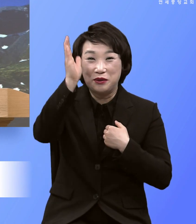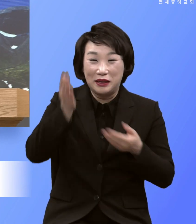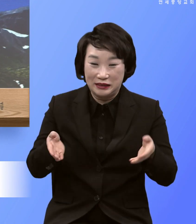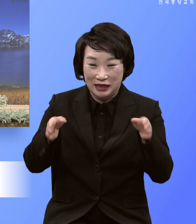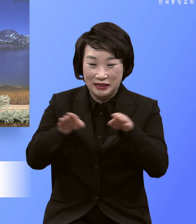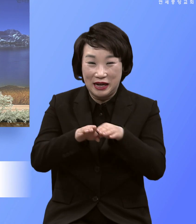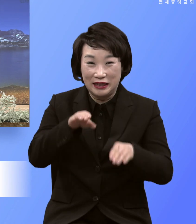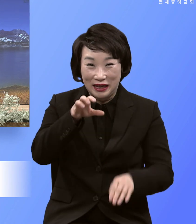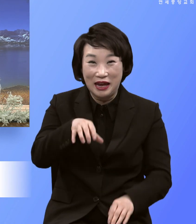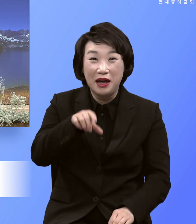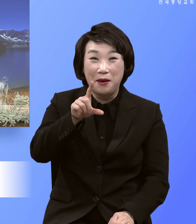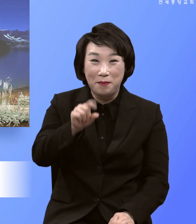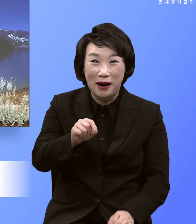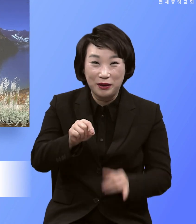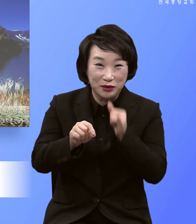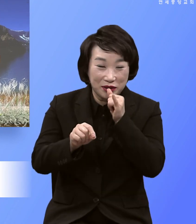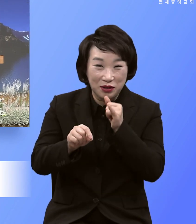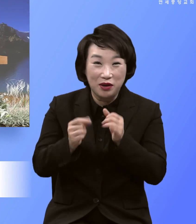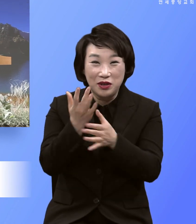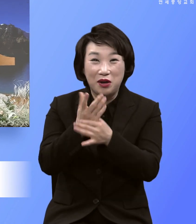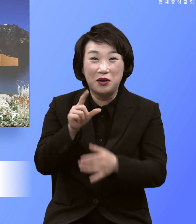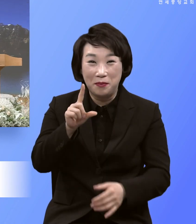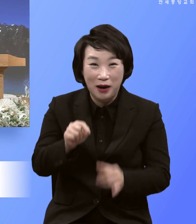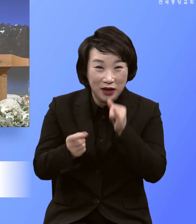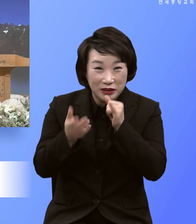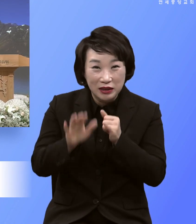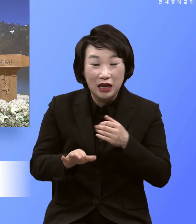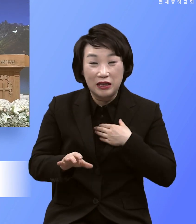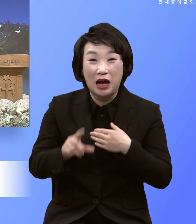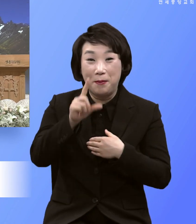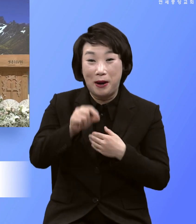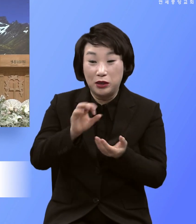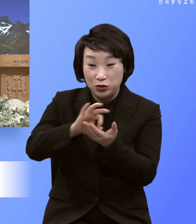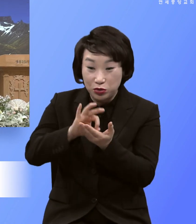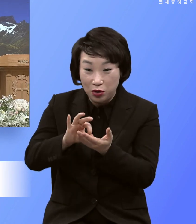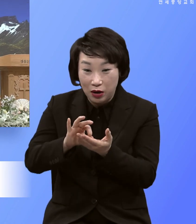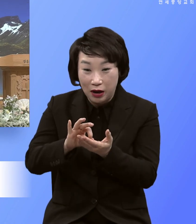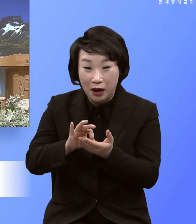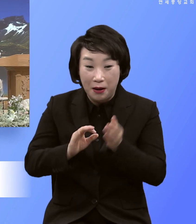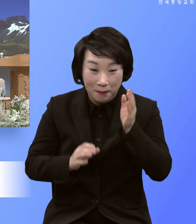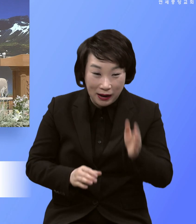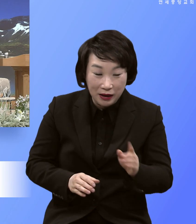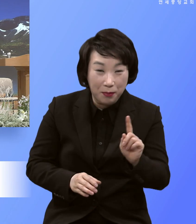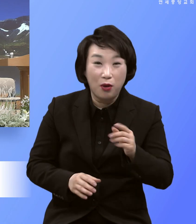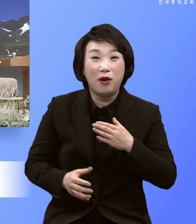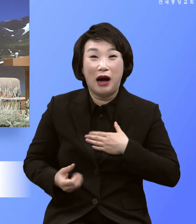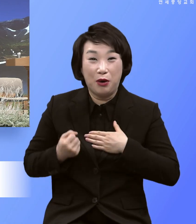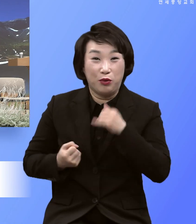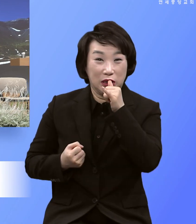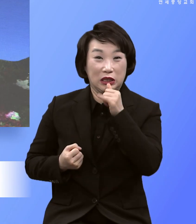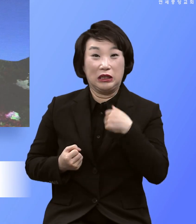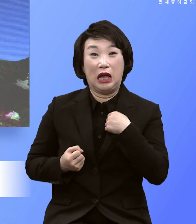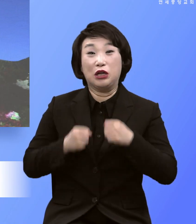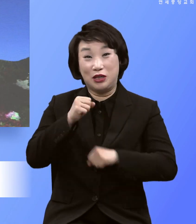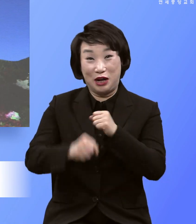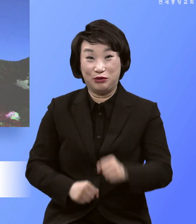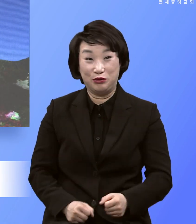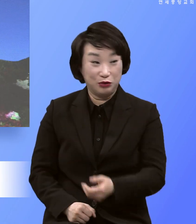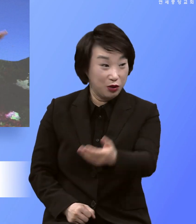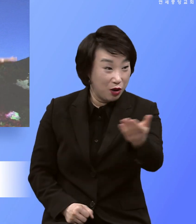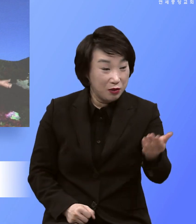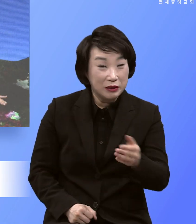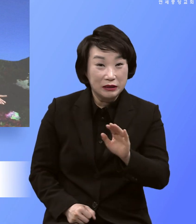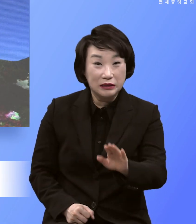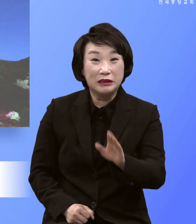있어요. 내가 이 돈을 쓰느냐 안 쓰느냐는 가진 사람의 자유예요. 여러분은